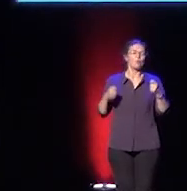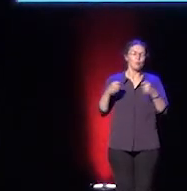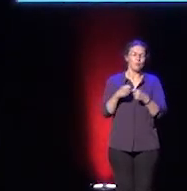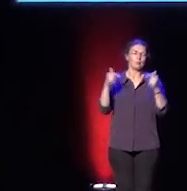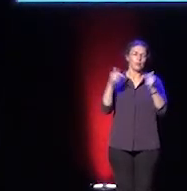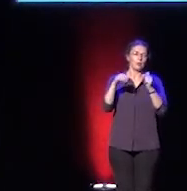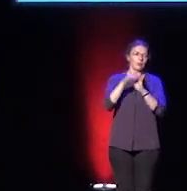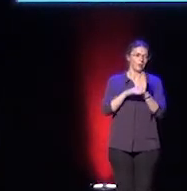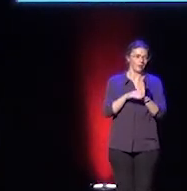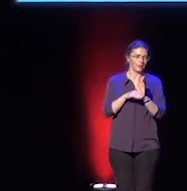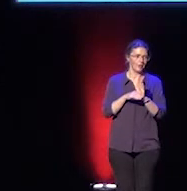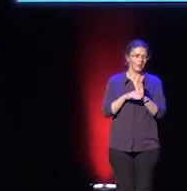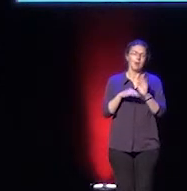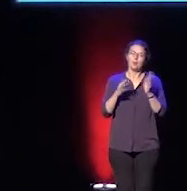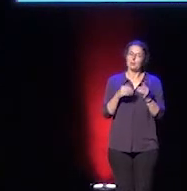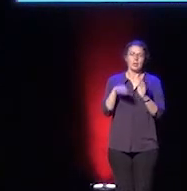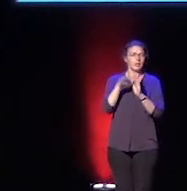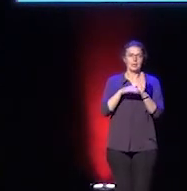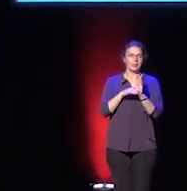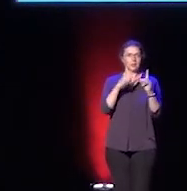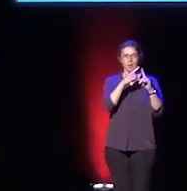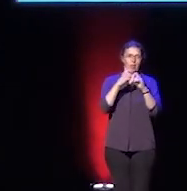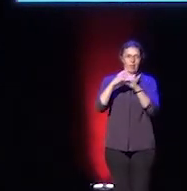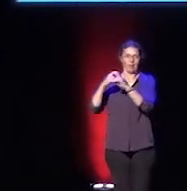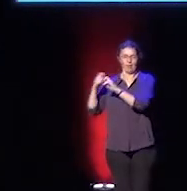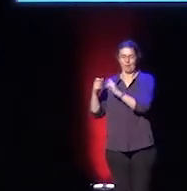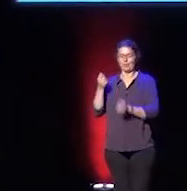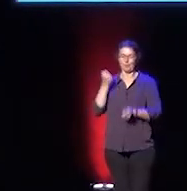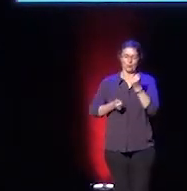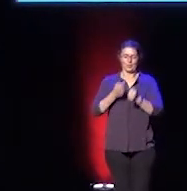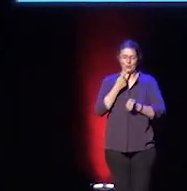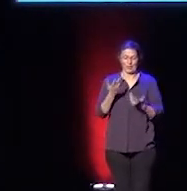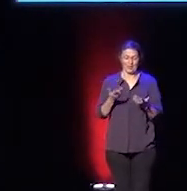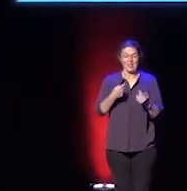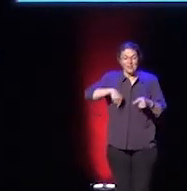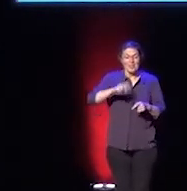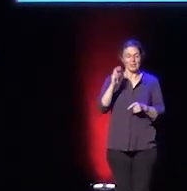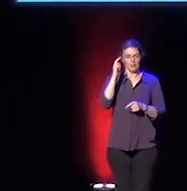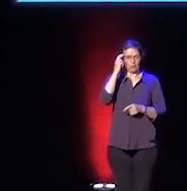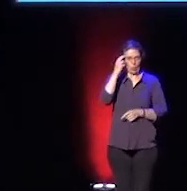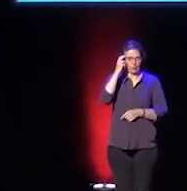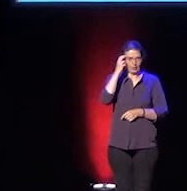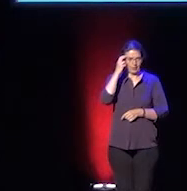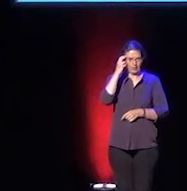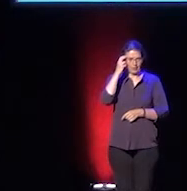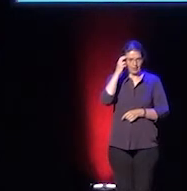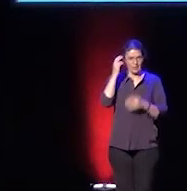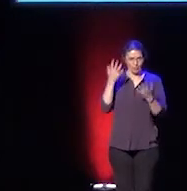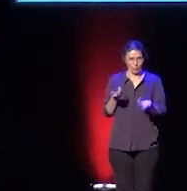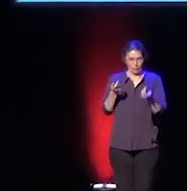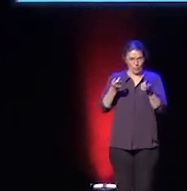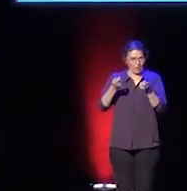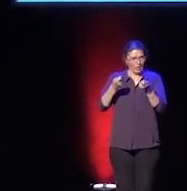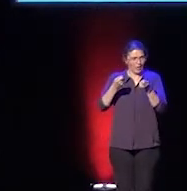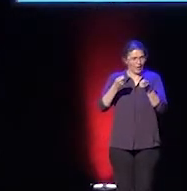Bundesversorgungsgesetzes. Manchmal sind einfache Sätze schwierig auszusprechen. Und wir fürchten, dass dieser Abschluss,